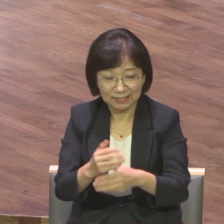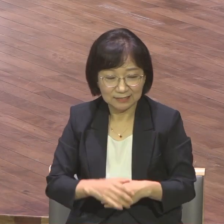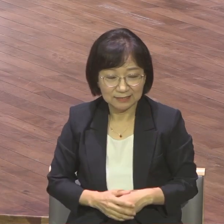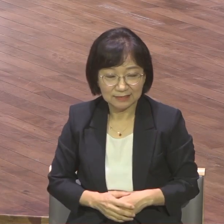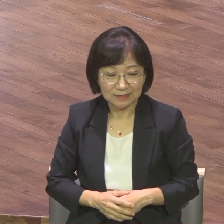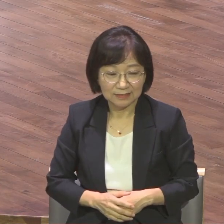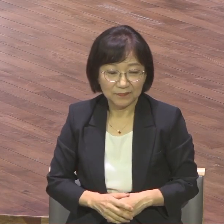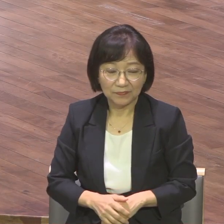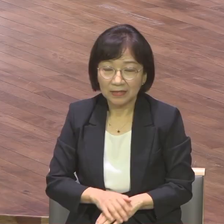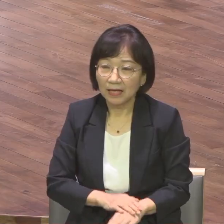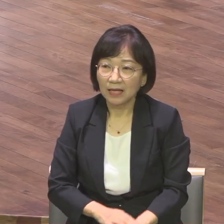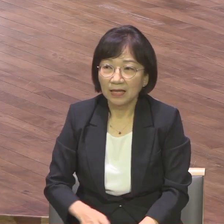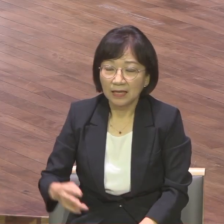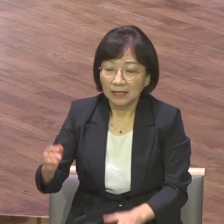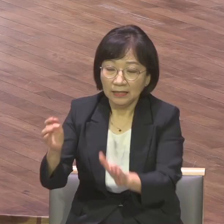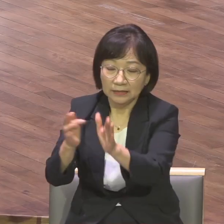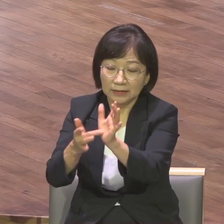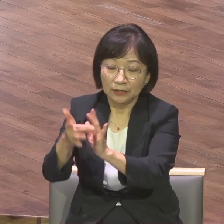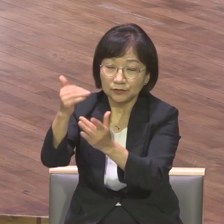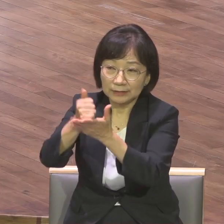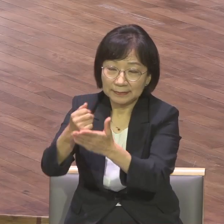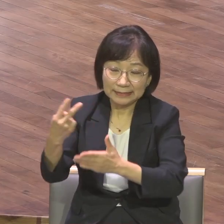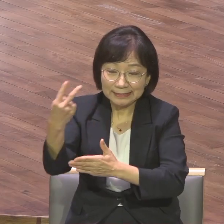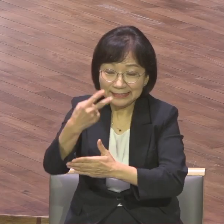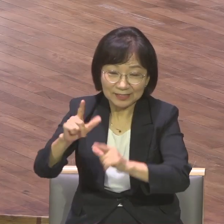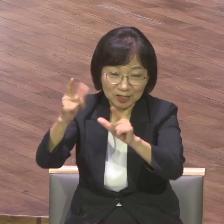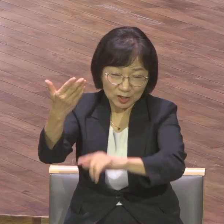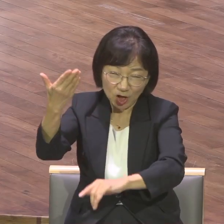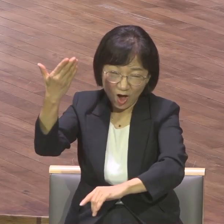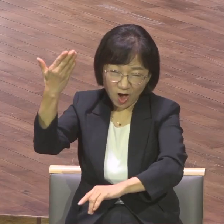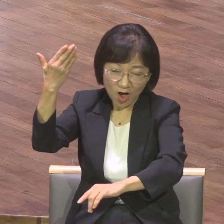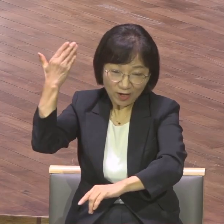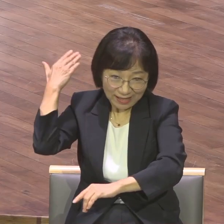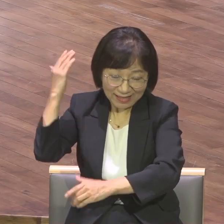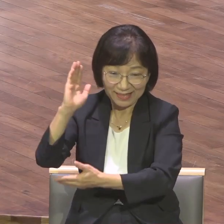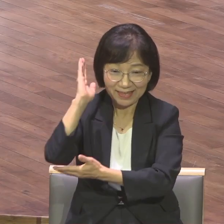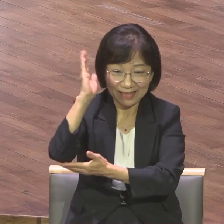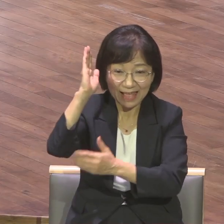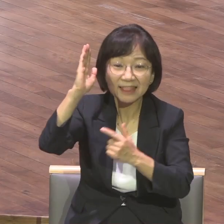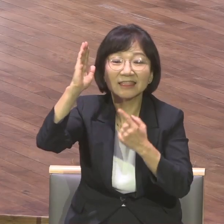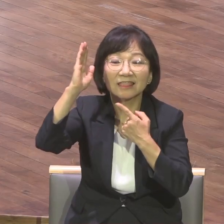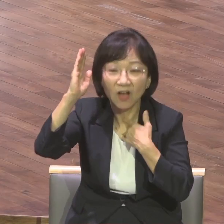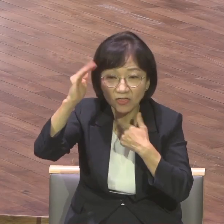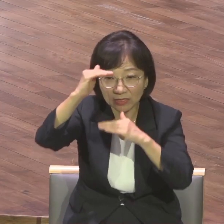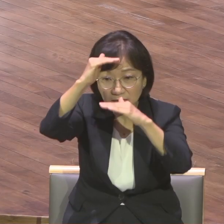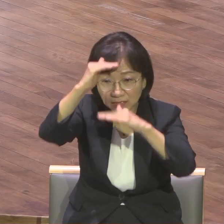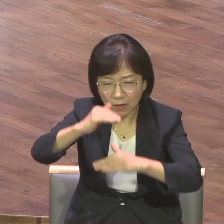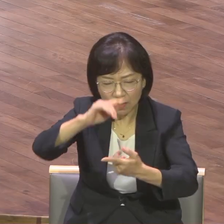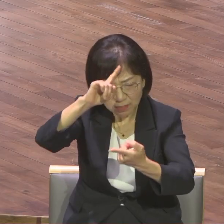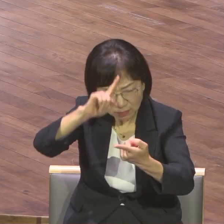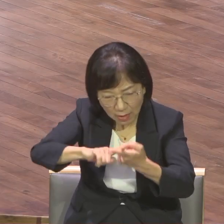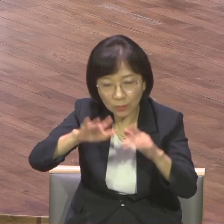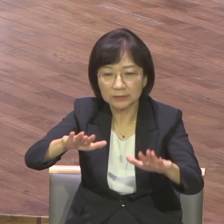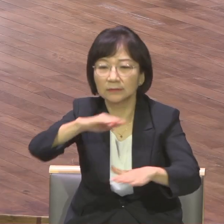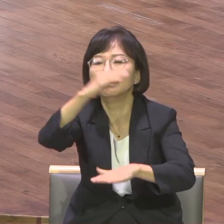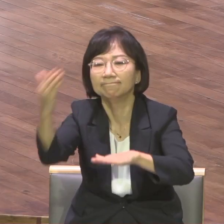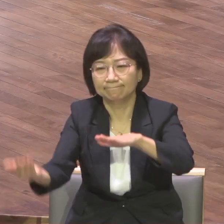2000년 전에 예수님께서 하신 말씀 내용이 하나도 떨어지지 않고 그대로 지금